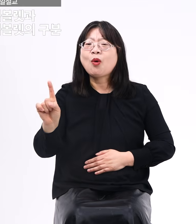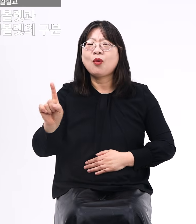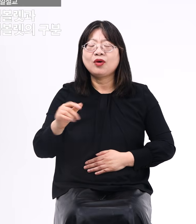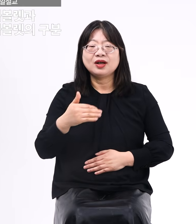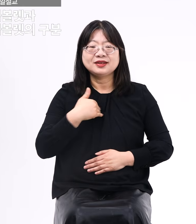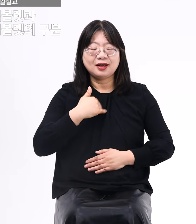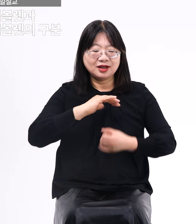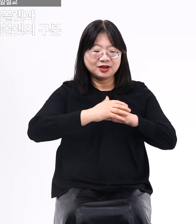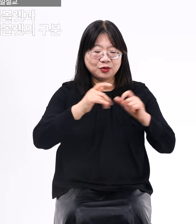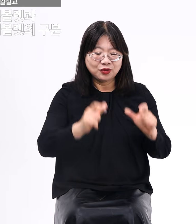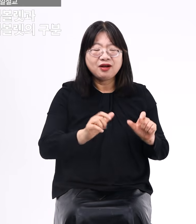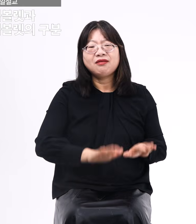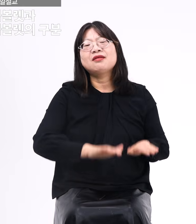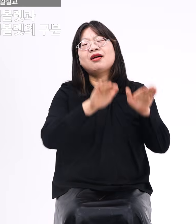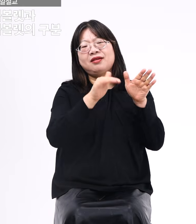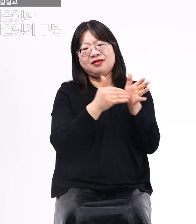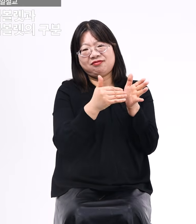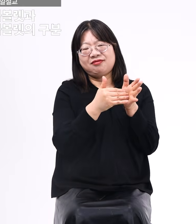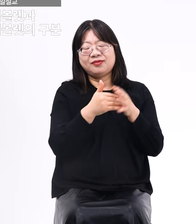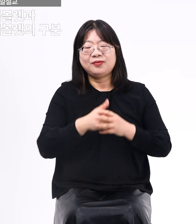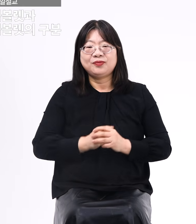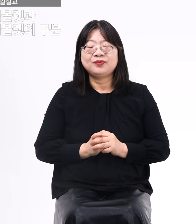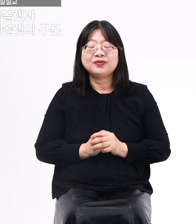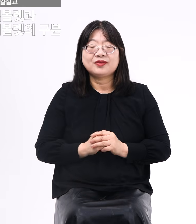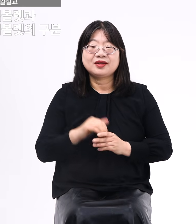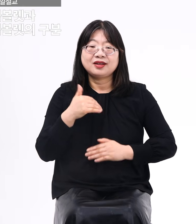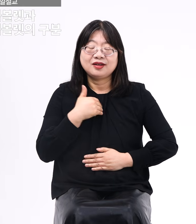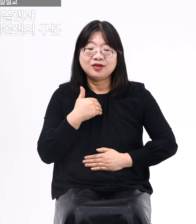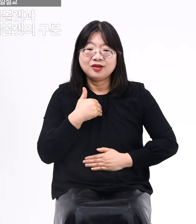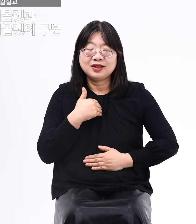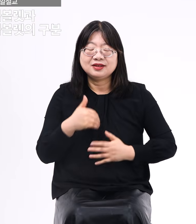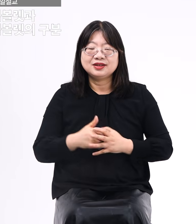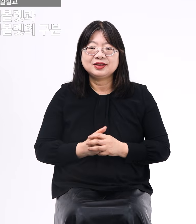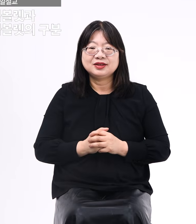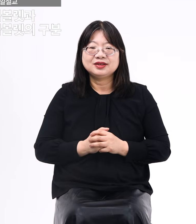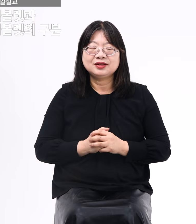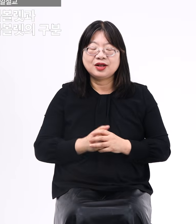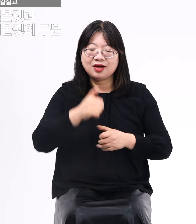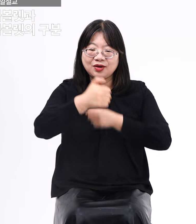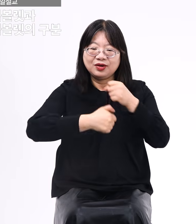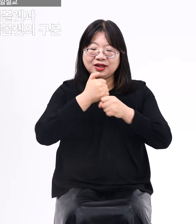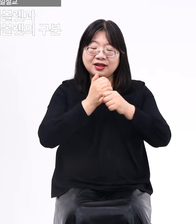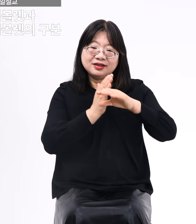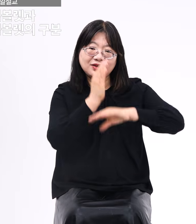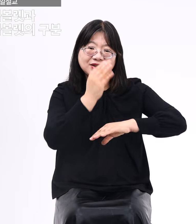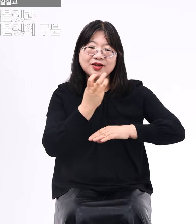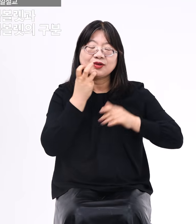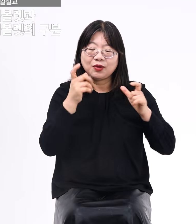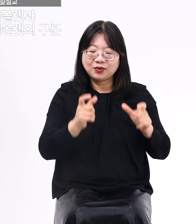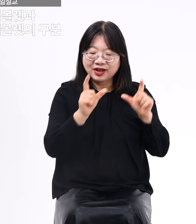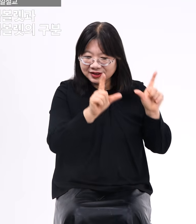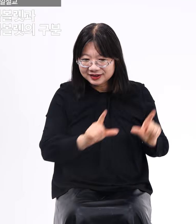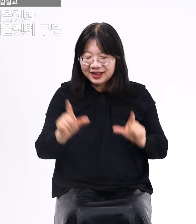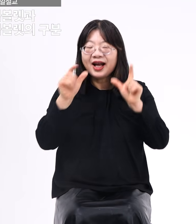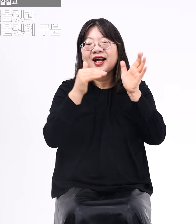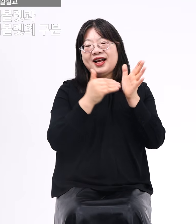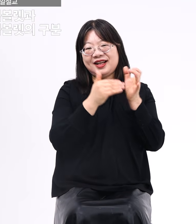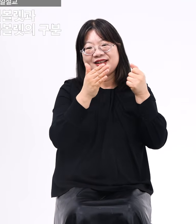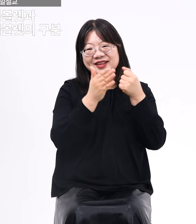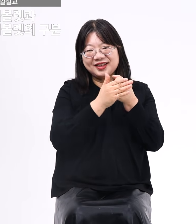내가 대구에서 성장을 했다고. 저는 50년 넘게 서울에서만 살았기